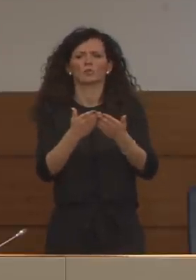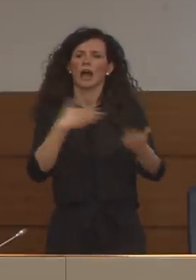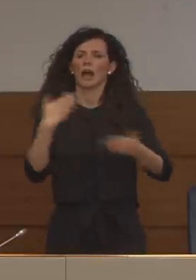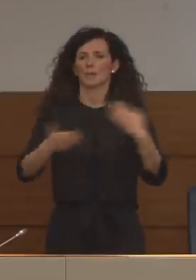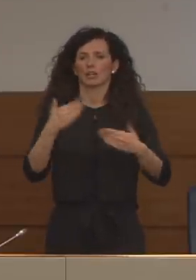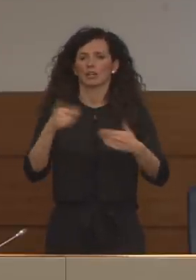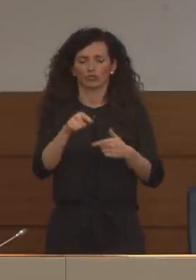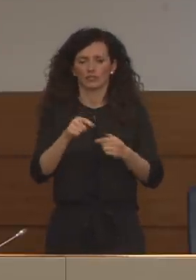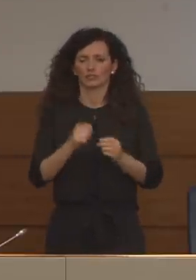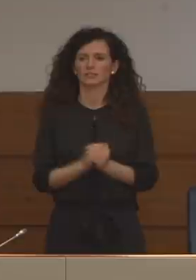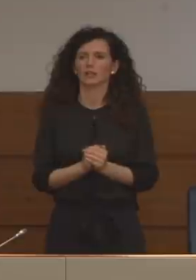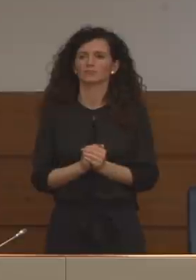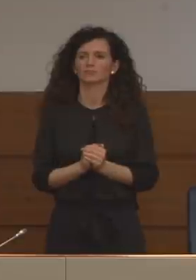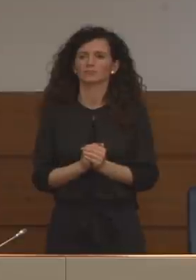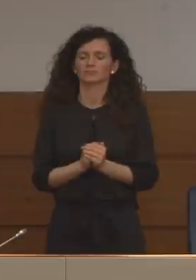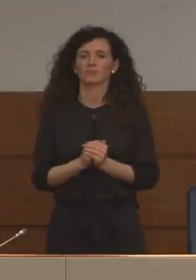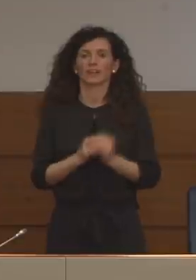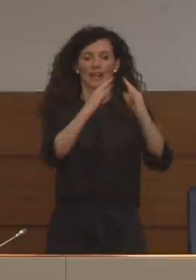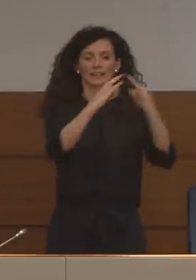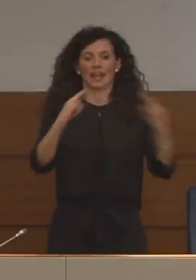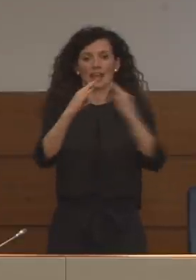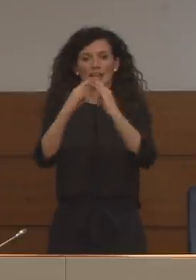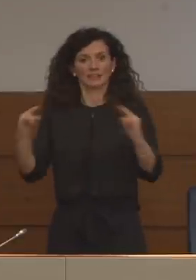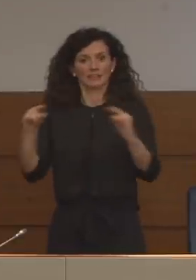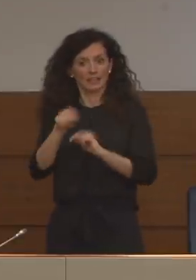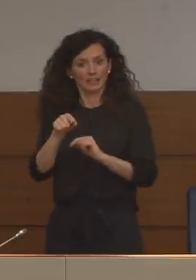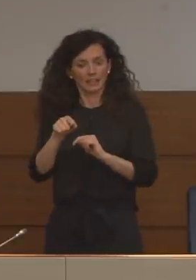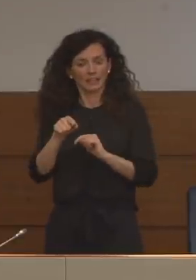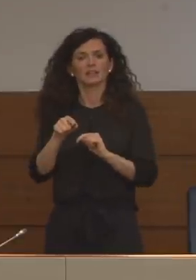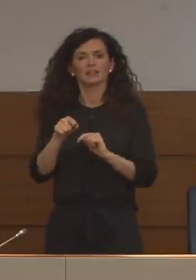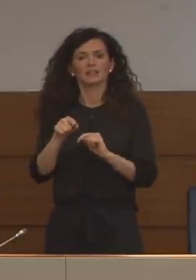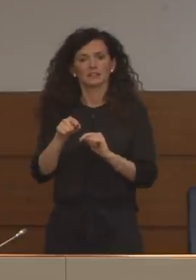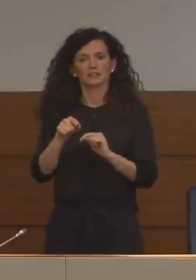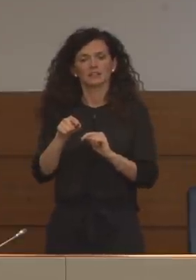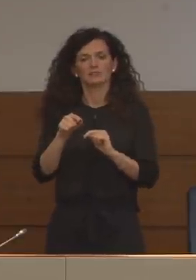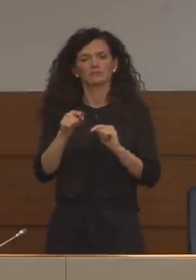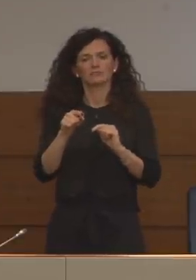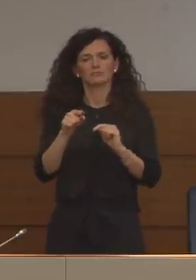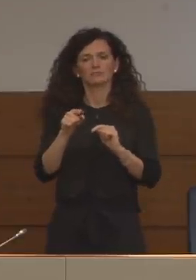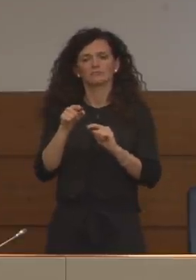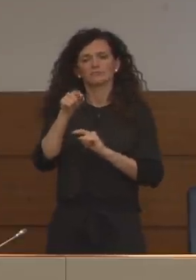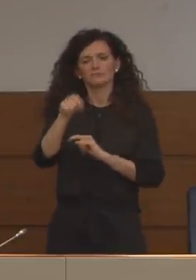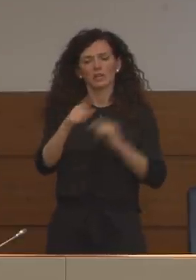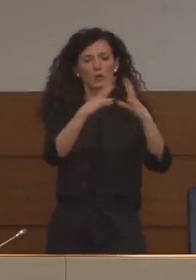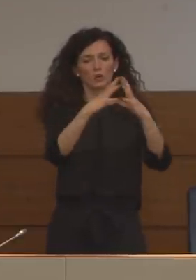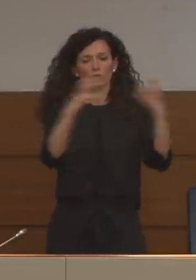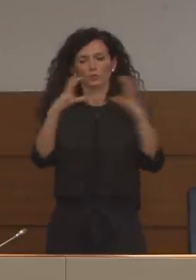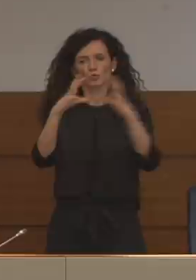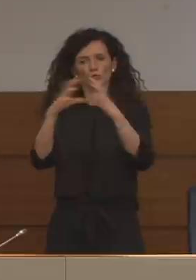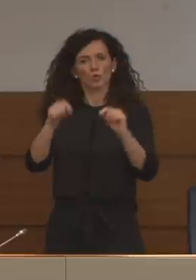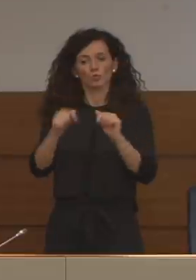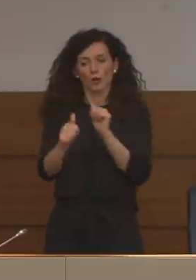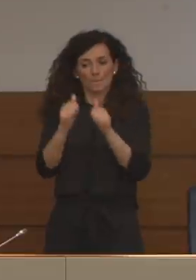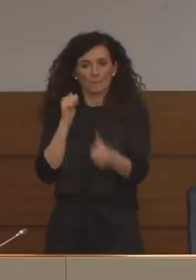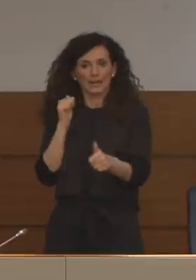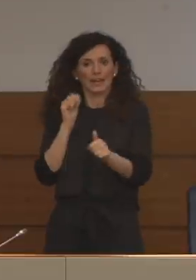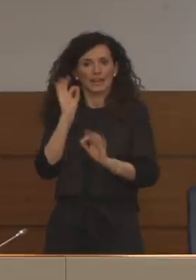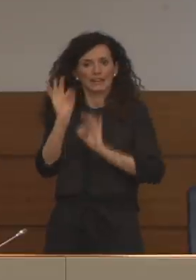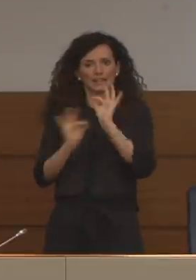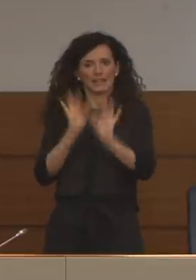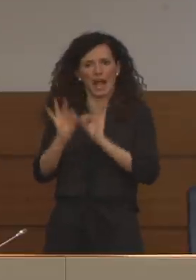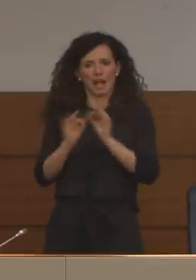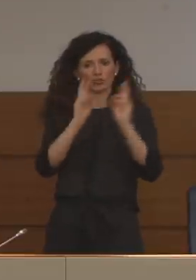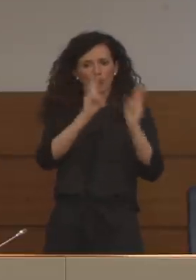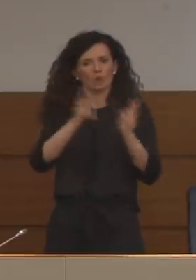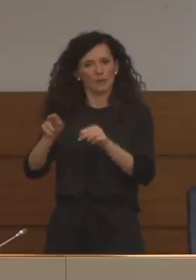altro dato che cresce quello delle tende destinate a strutture per il pre trial